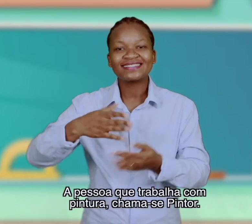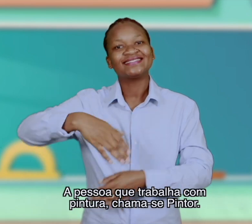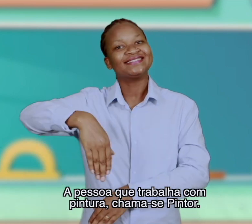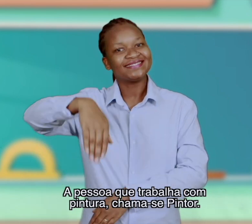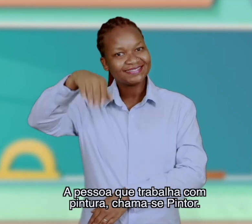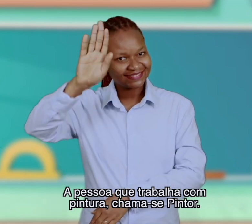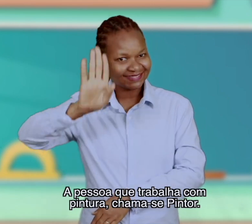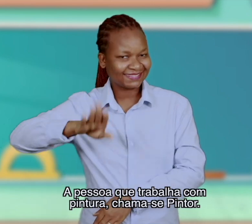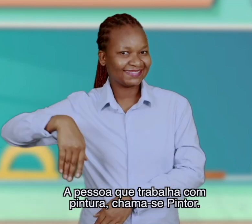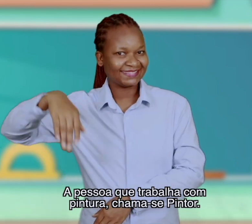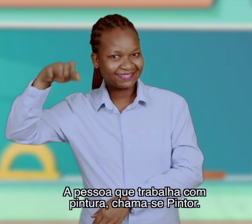pintor.